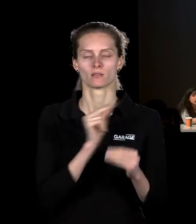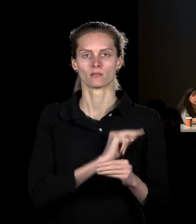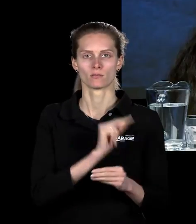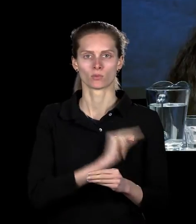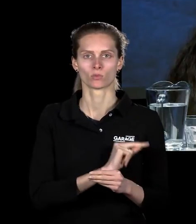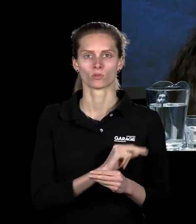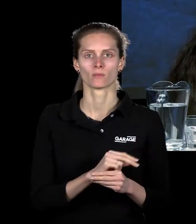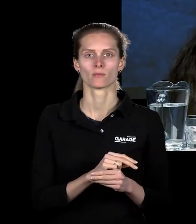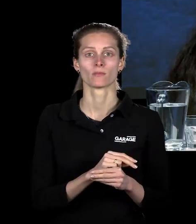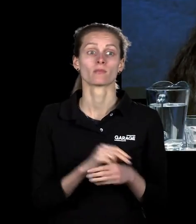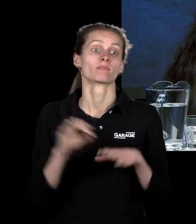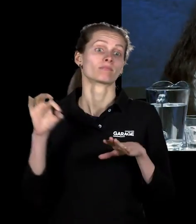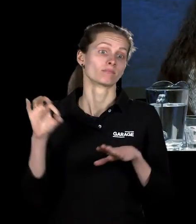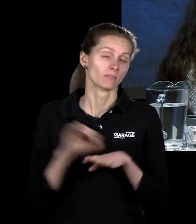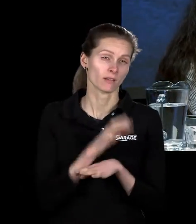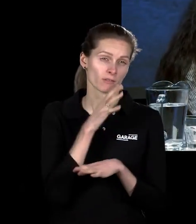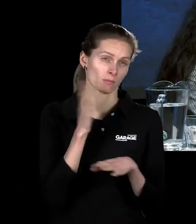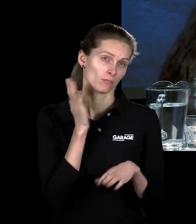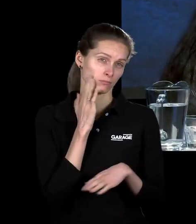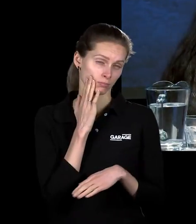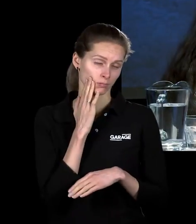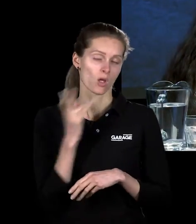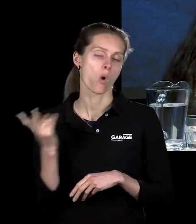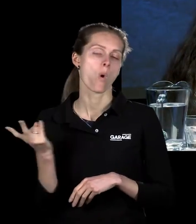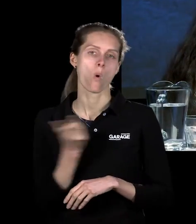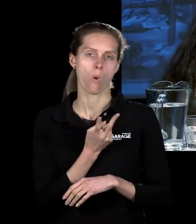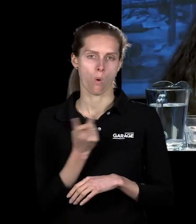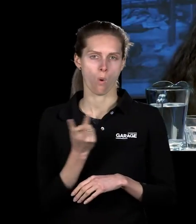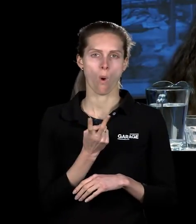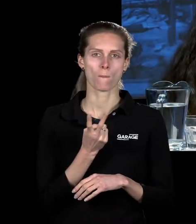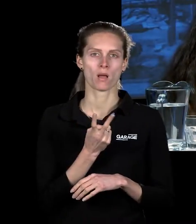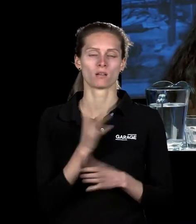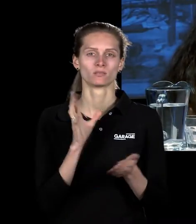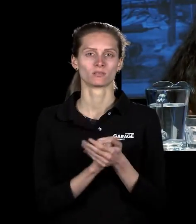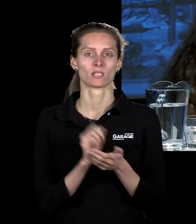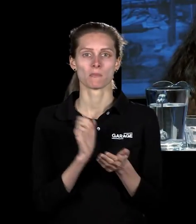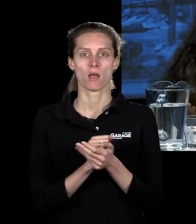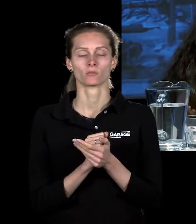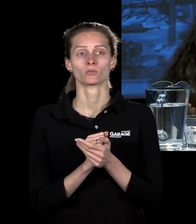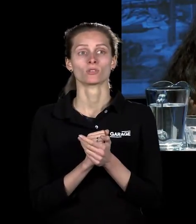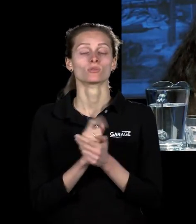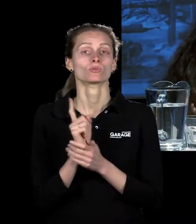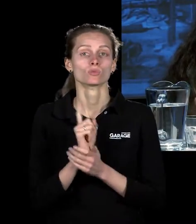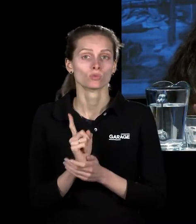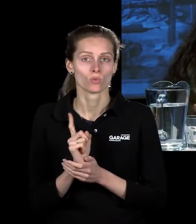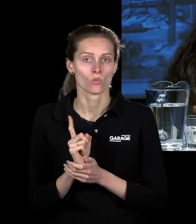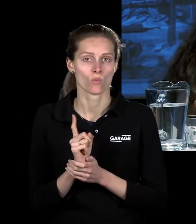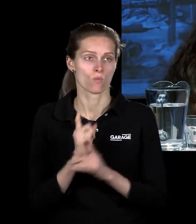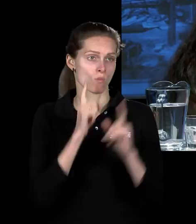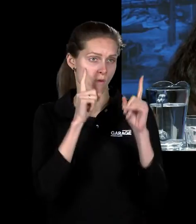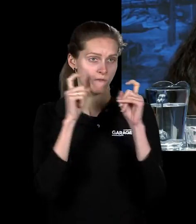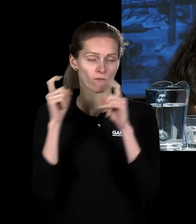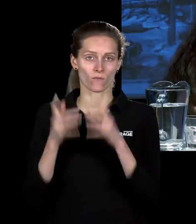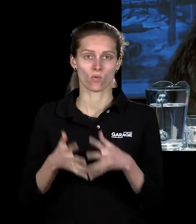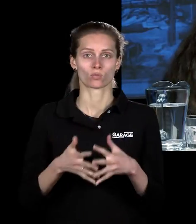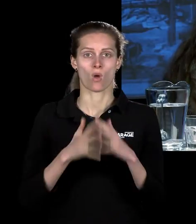примерно тогда же поженившиеся, это как бы оба они занимаются, собственно говоря, запечатлеванием как бы той самой